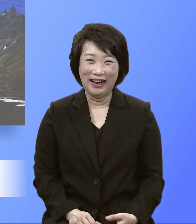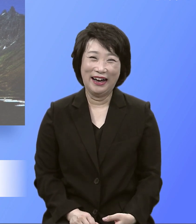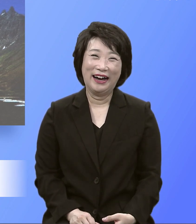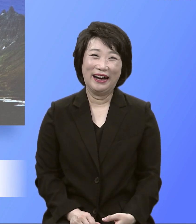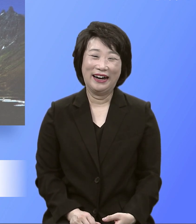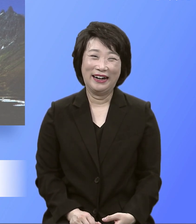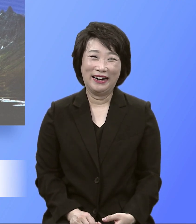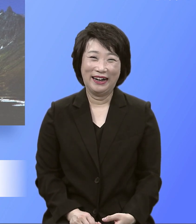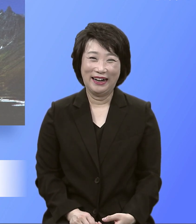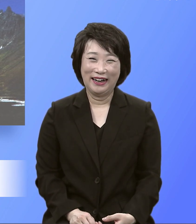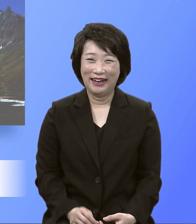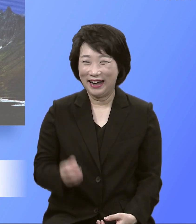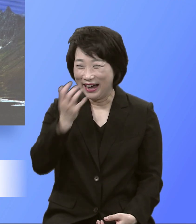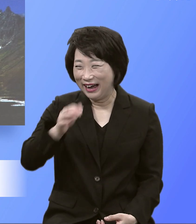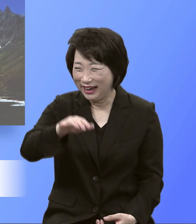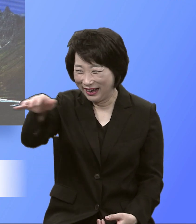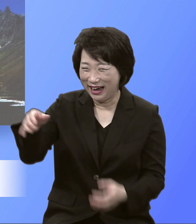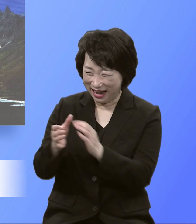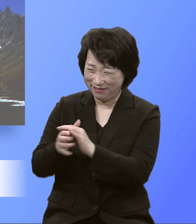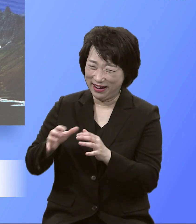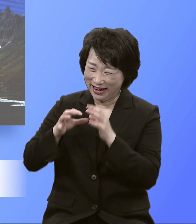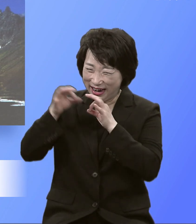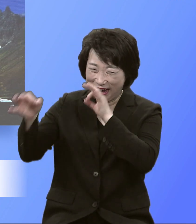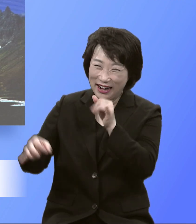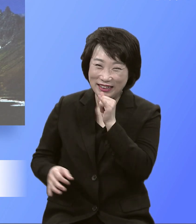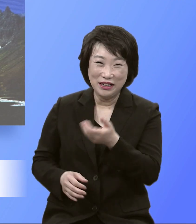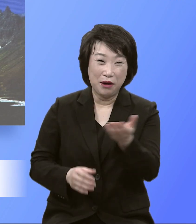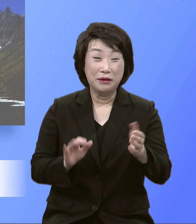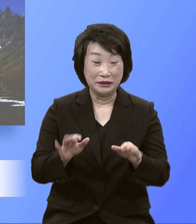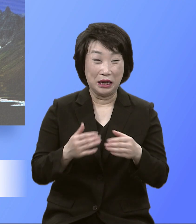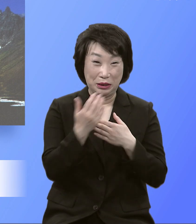그러나 육의 사람은 아멘 할 때도 아멘.